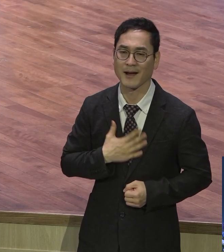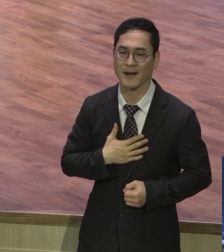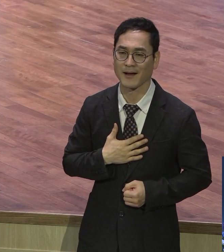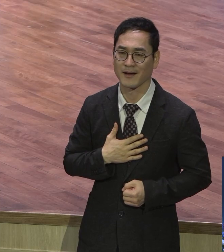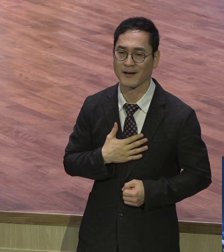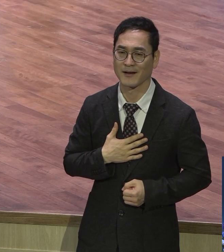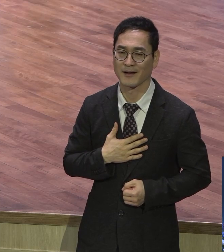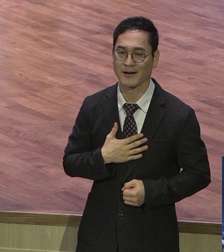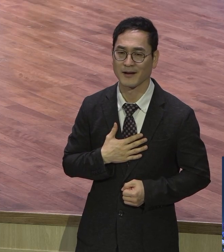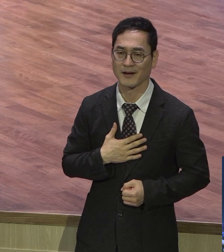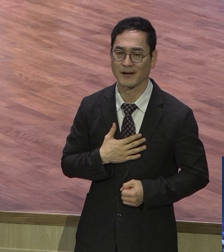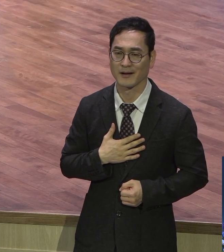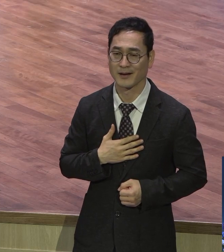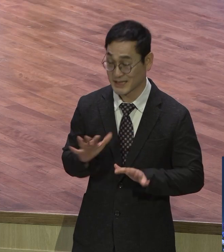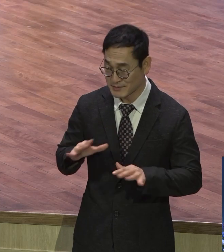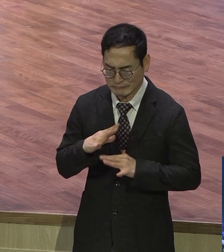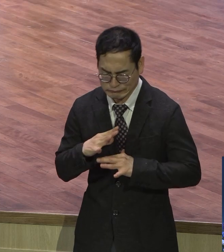안심하라